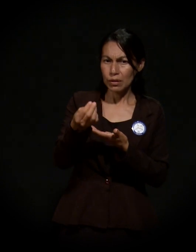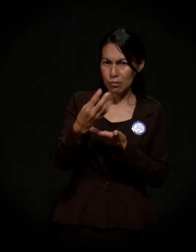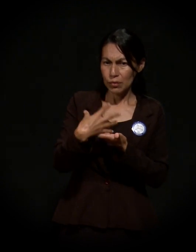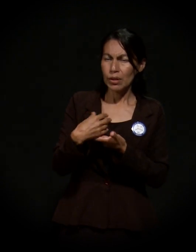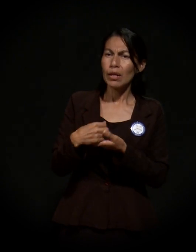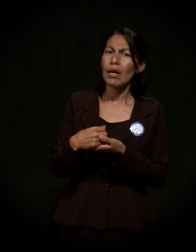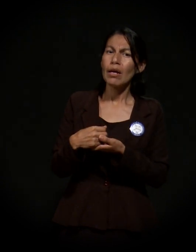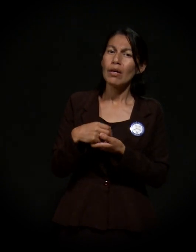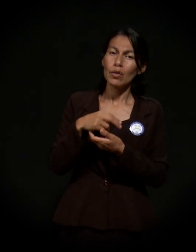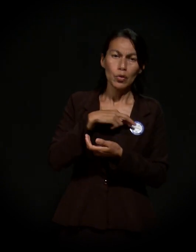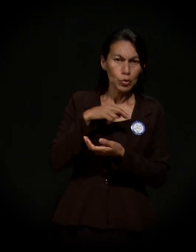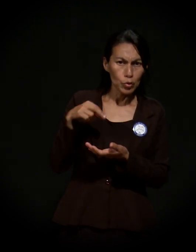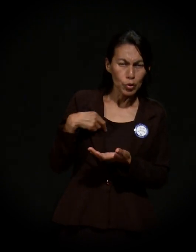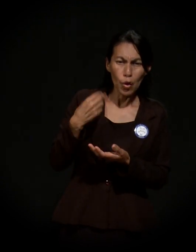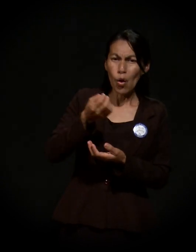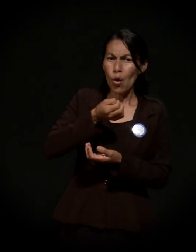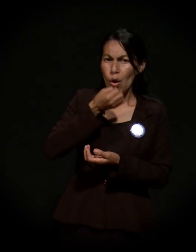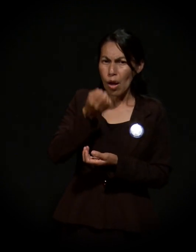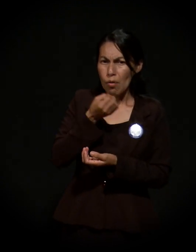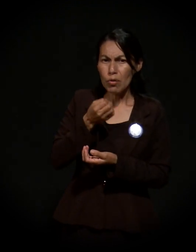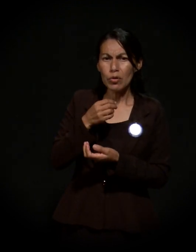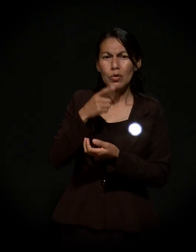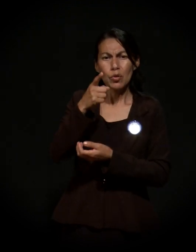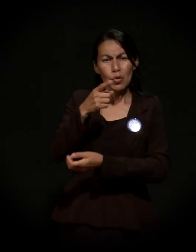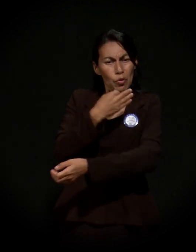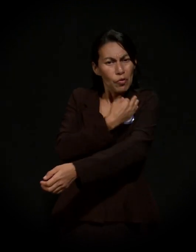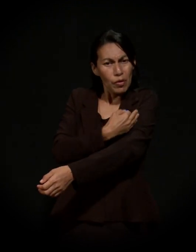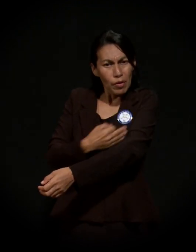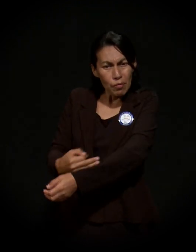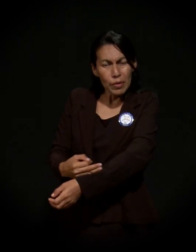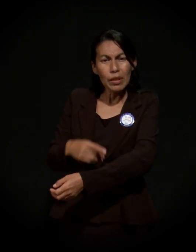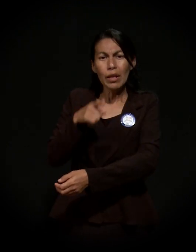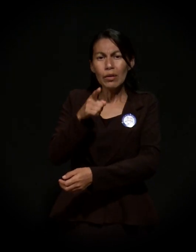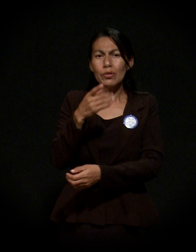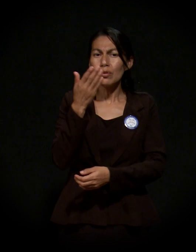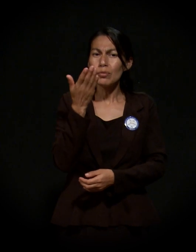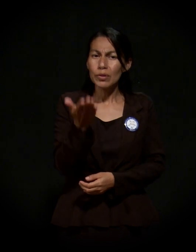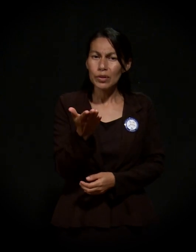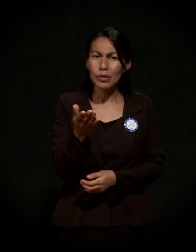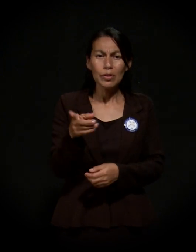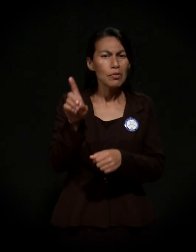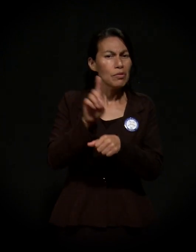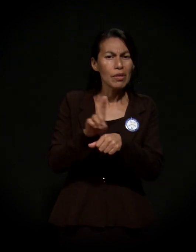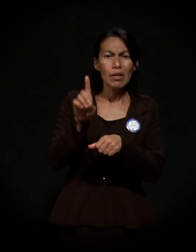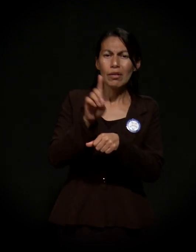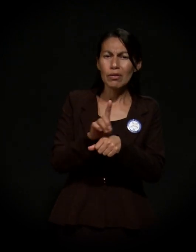peticiones, por nombre dentro del programa y fuera, todos los